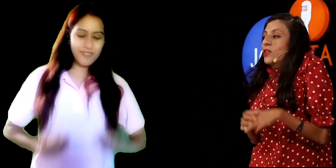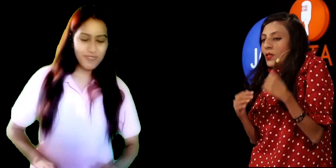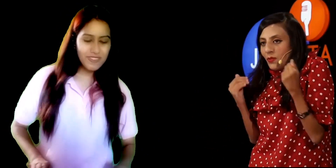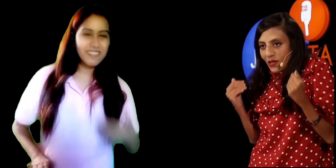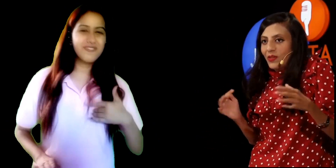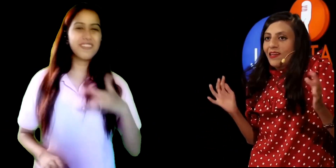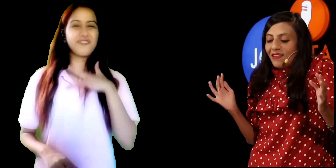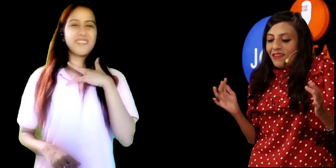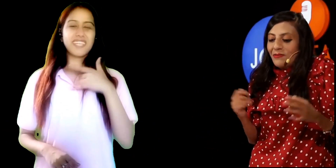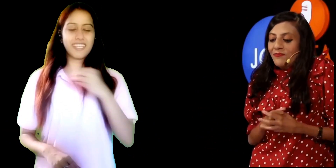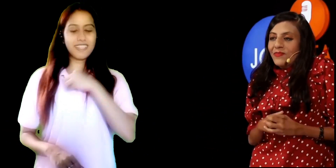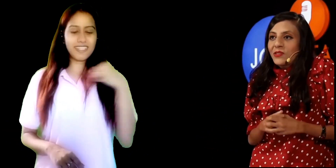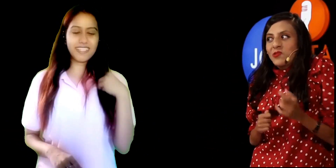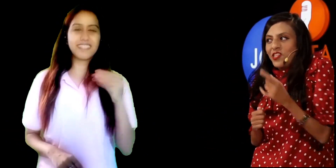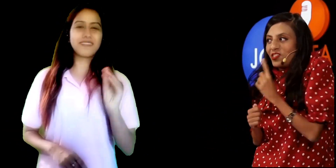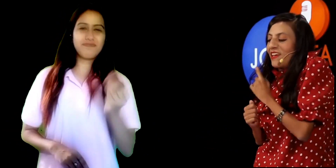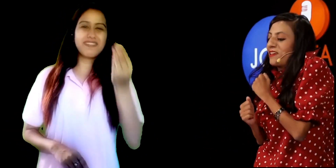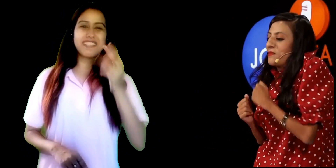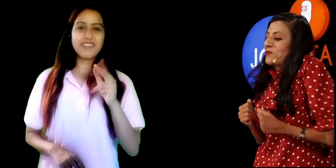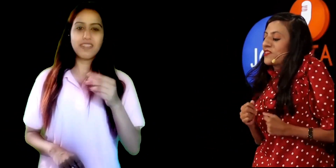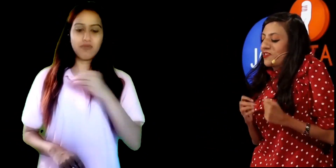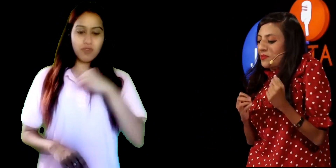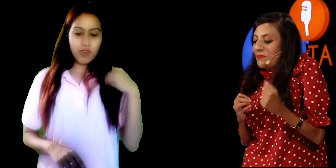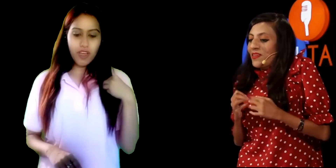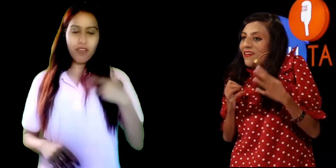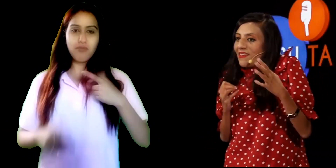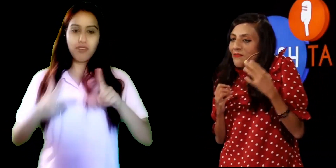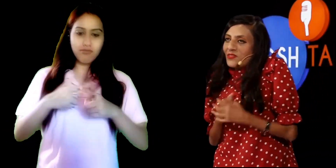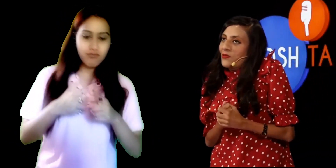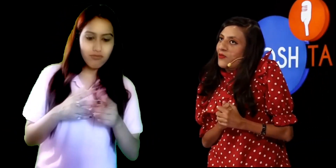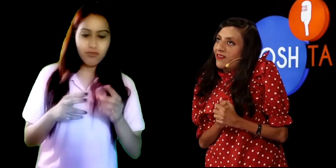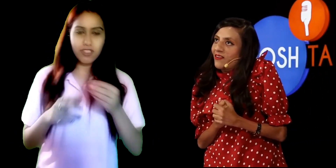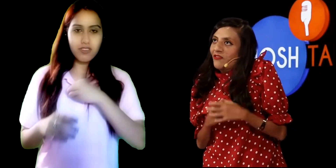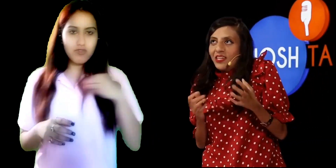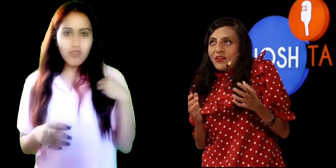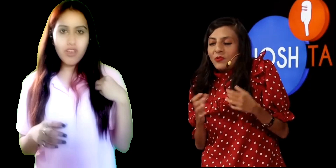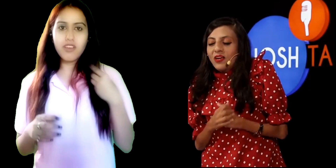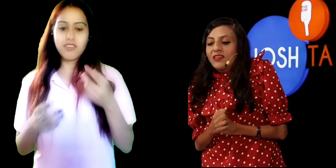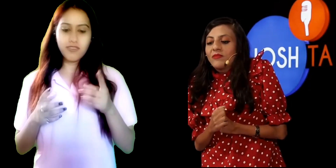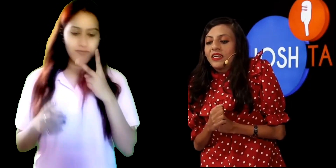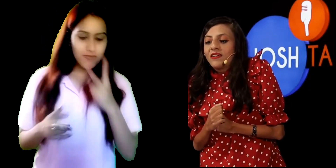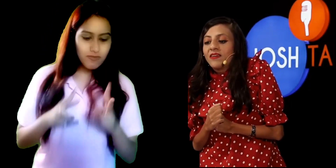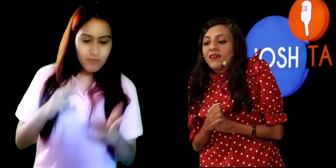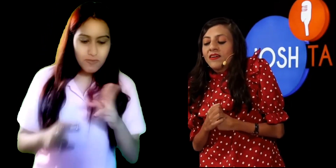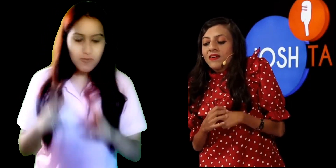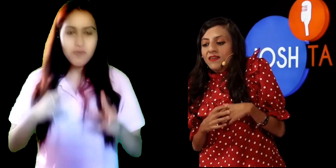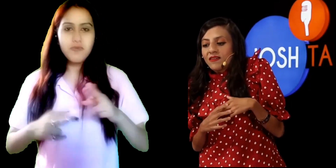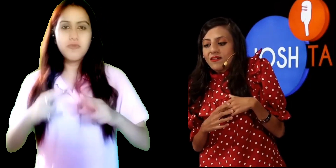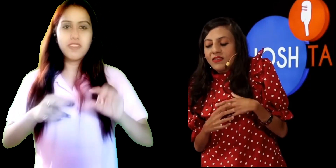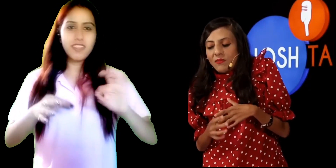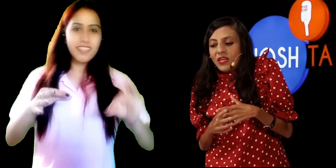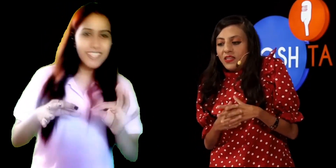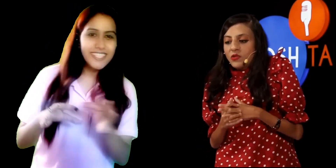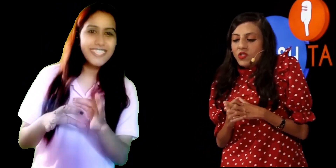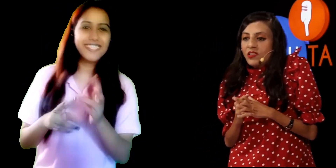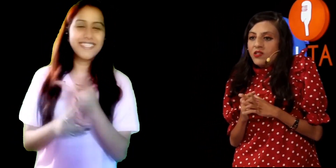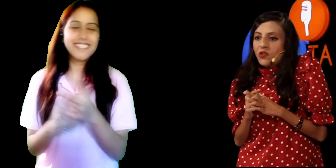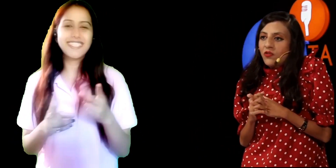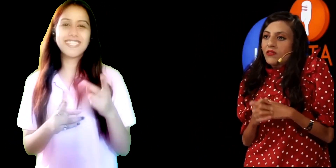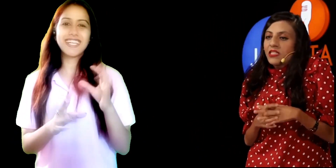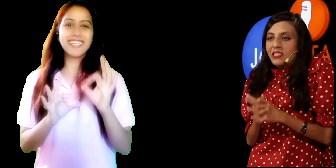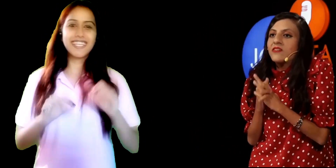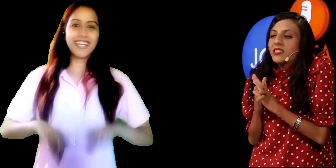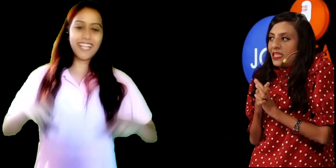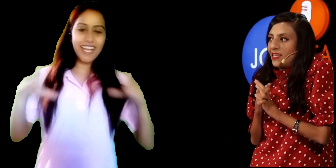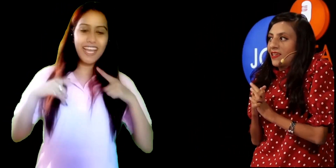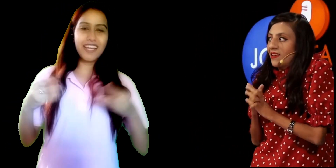गया था, 12th में बायो ही नहीं लेने दी, स्कूल चेंज कराया गया मेरा उस चक्कर में। फिर ये हुआ कि तब मैंने सोचा कि